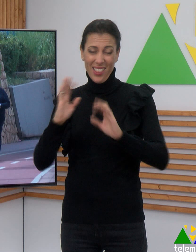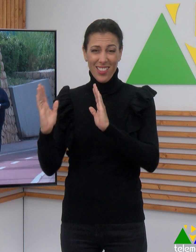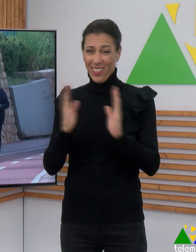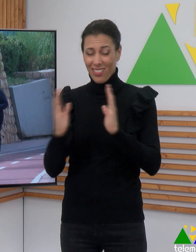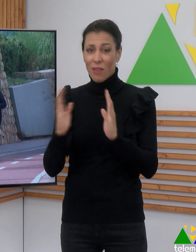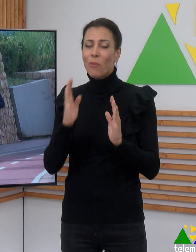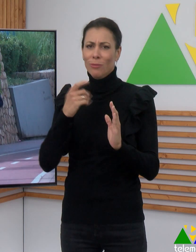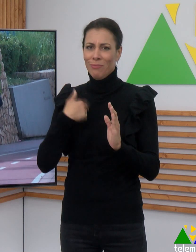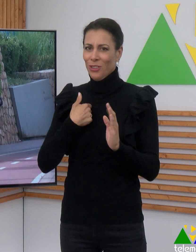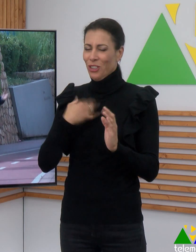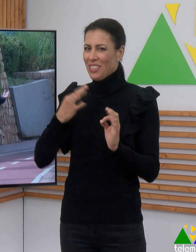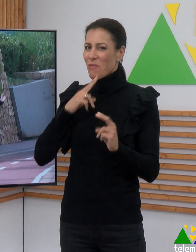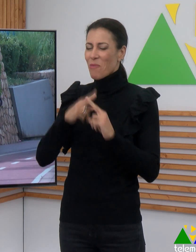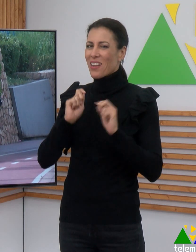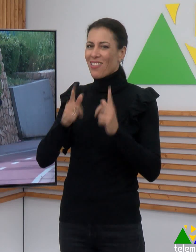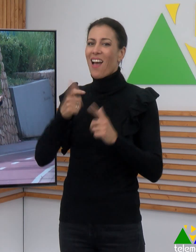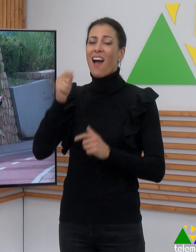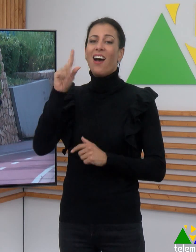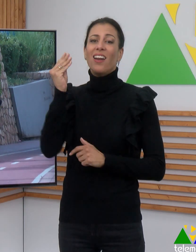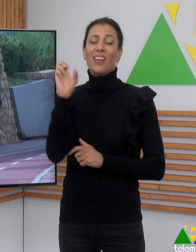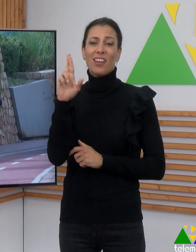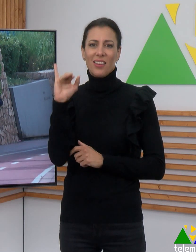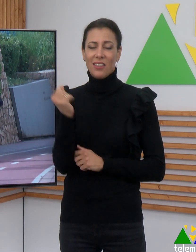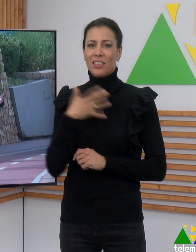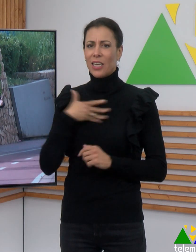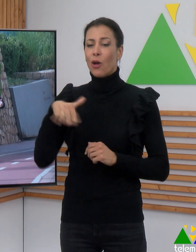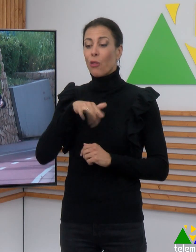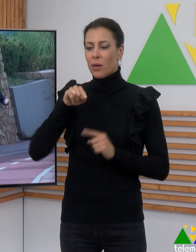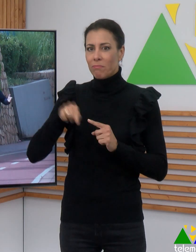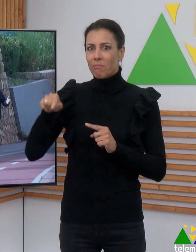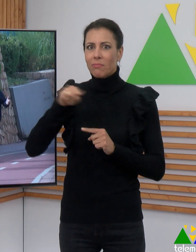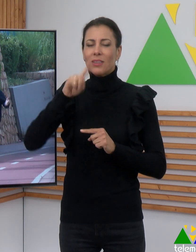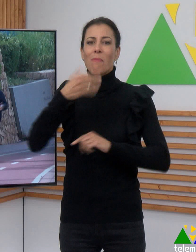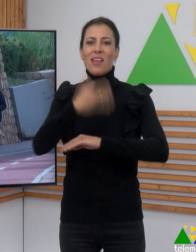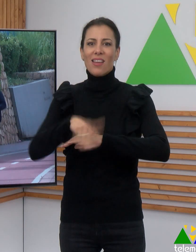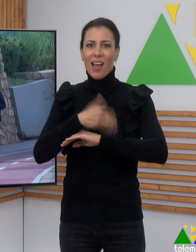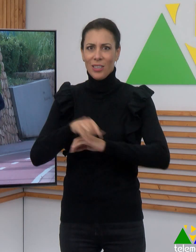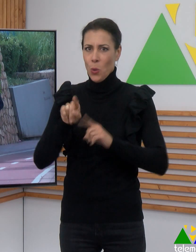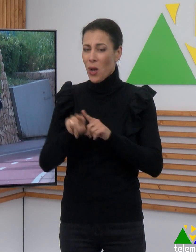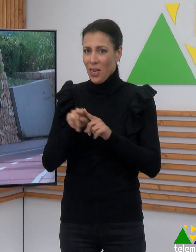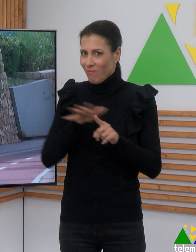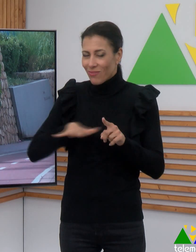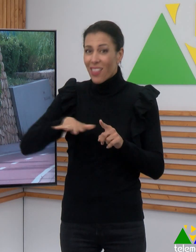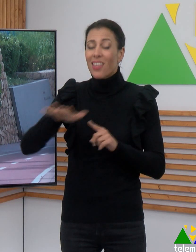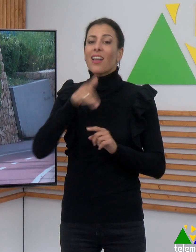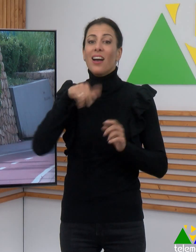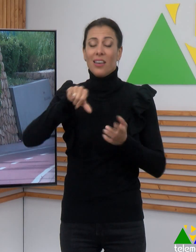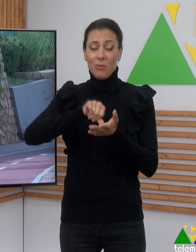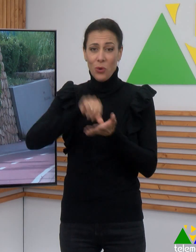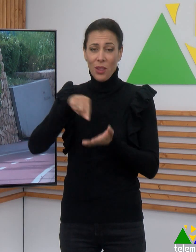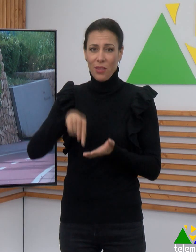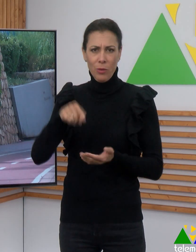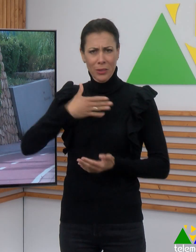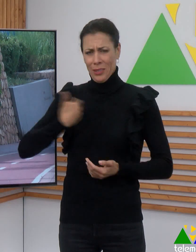llamarle a nuestra alquería, donde vamos recorriendo zona a zona, calle a calle, palmo a palmo prácticamente nuestro municipio.